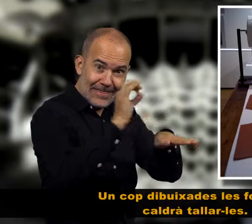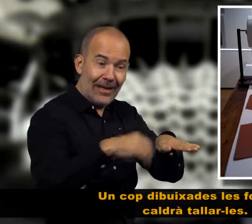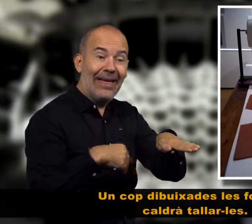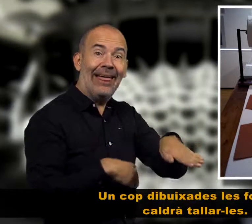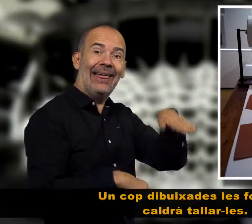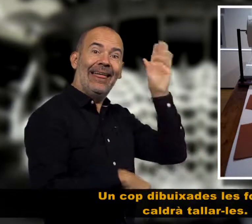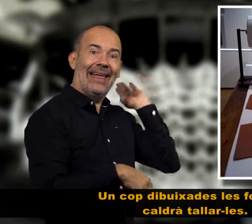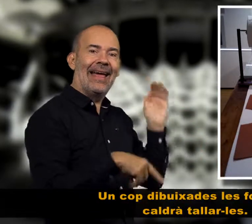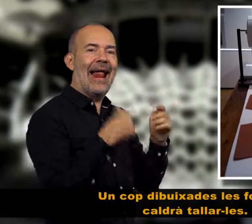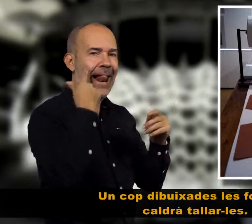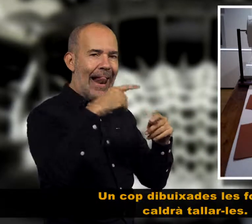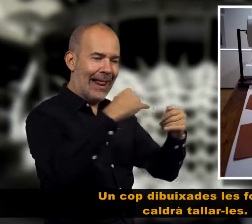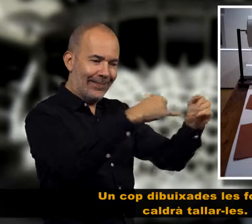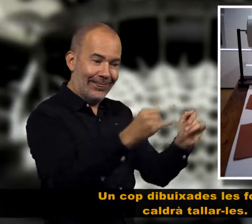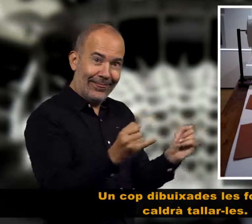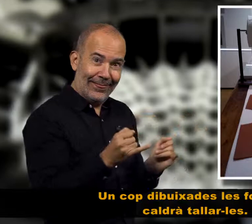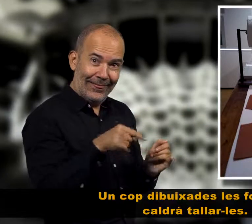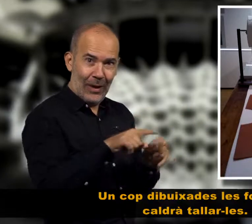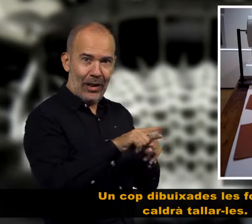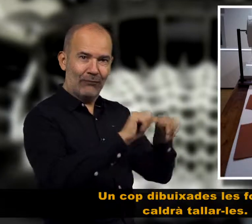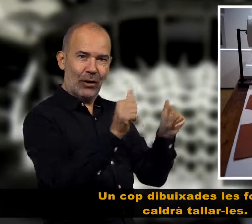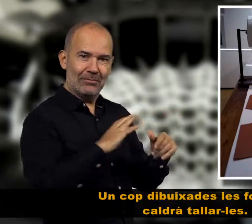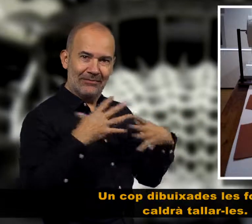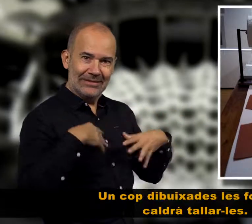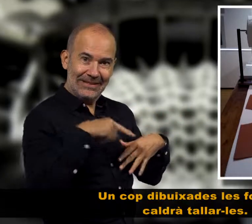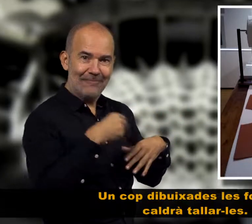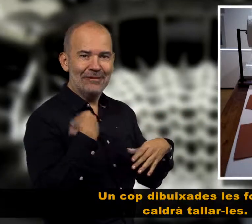Un cop dibuixades les formes, caldrà tallar-les.